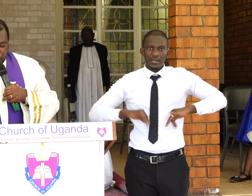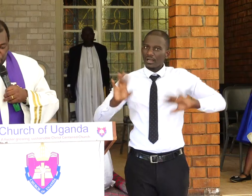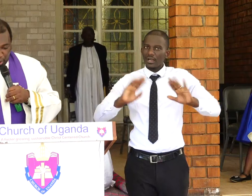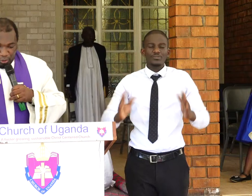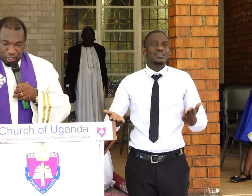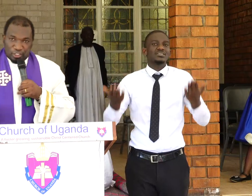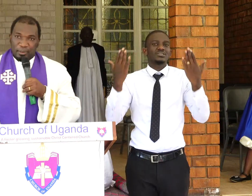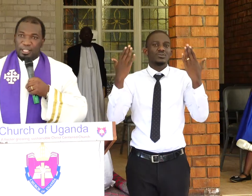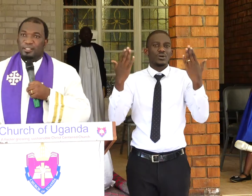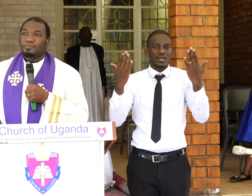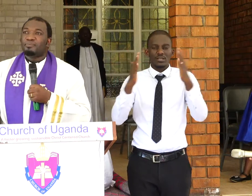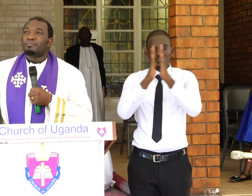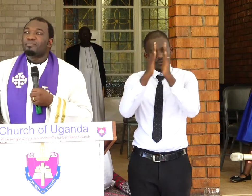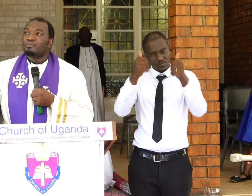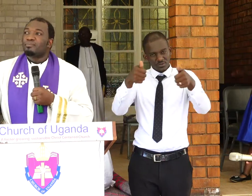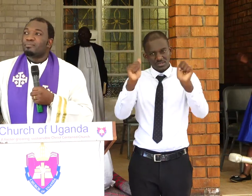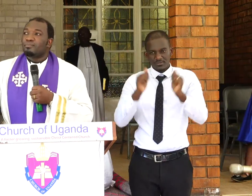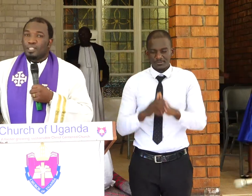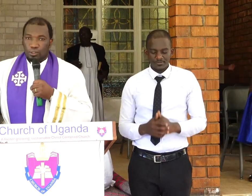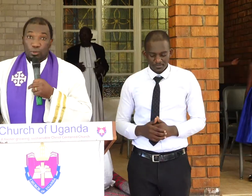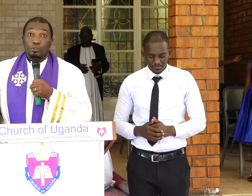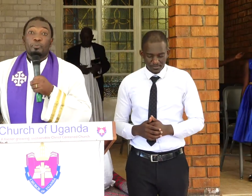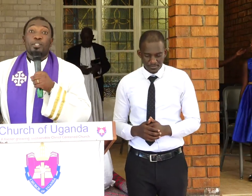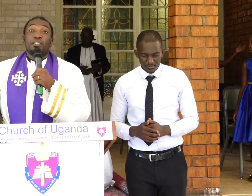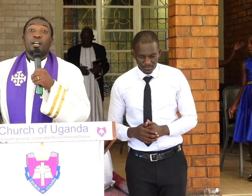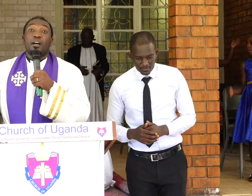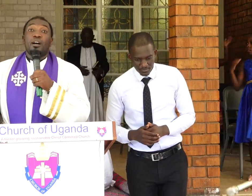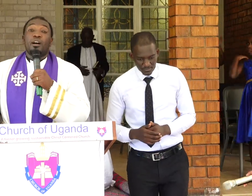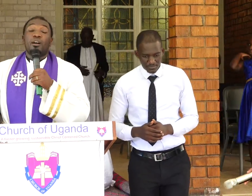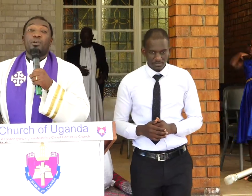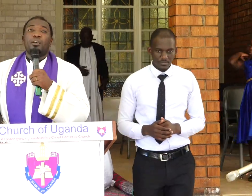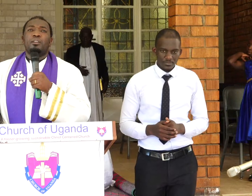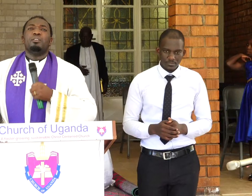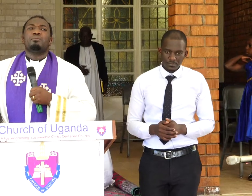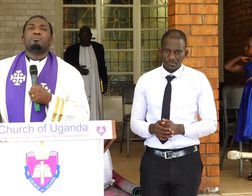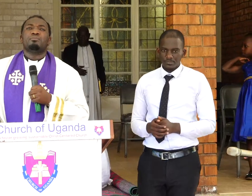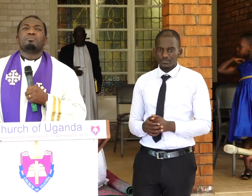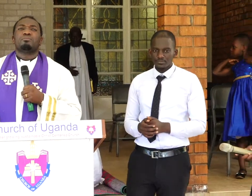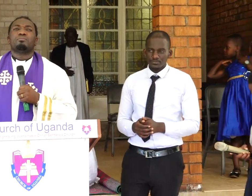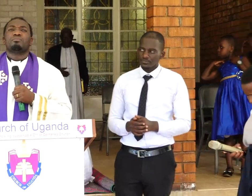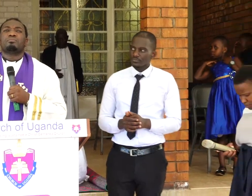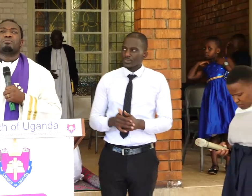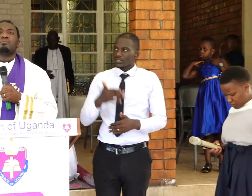Wanika ku mikono gyo wesabire. Kumpi nawe,